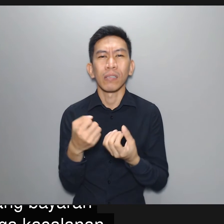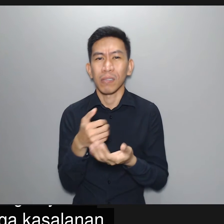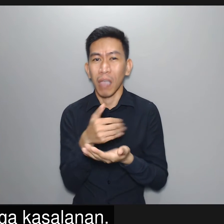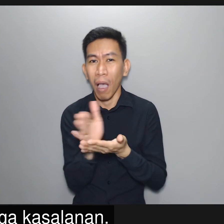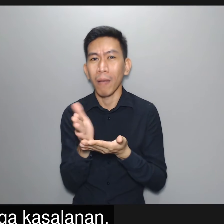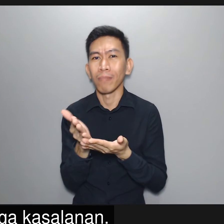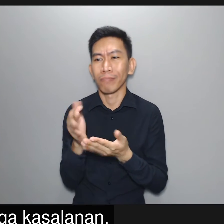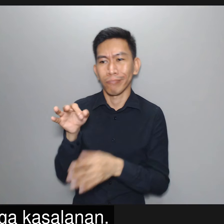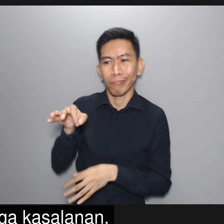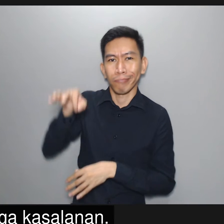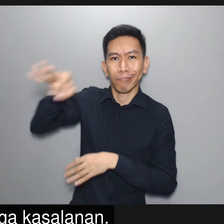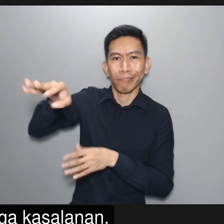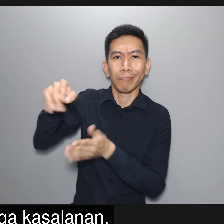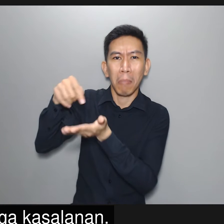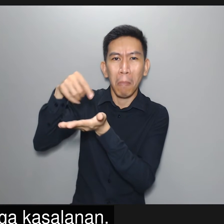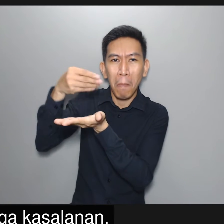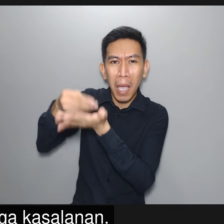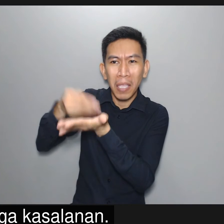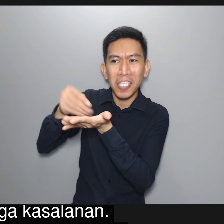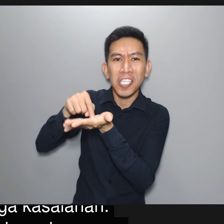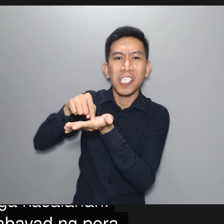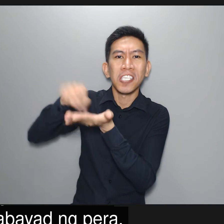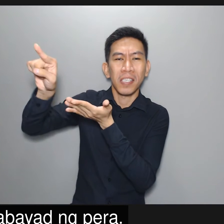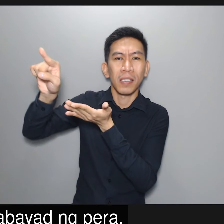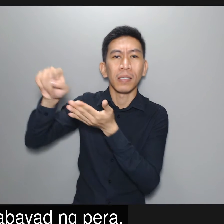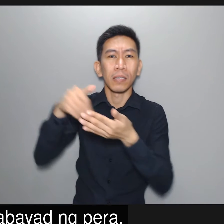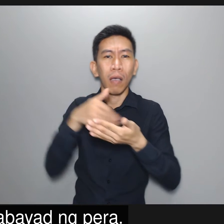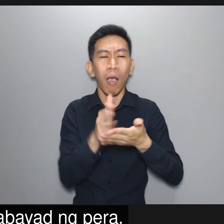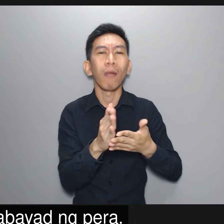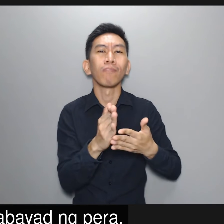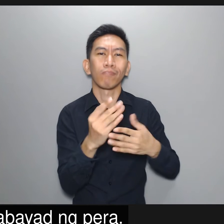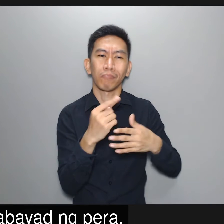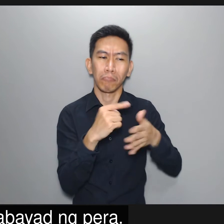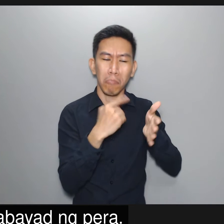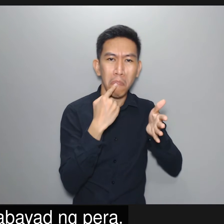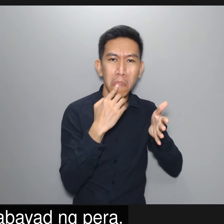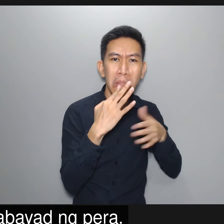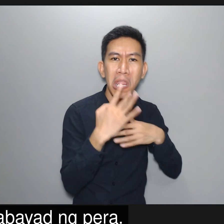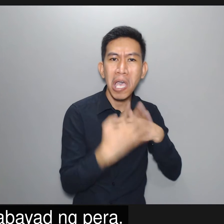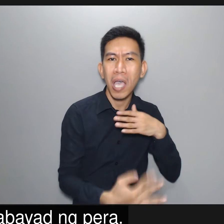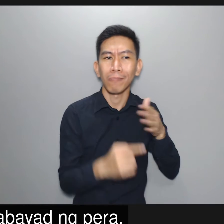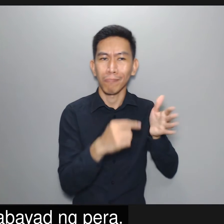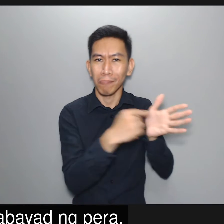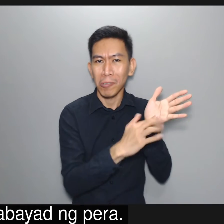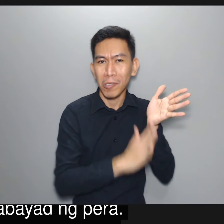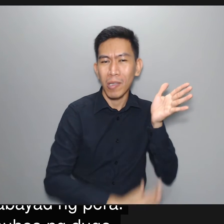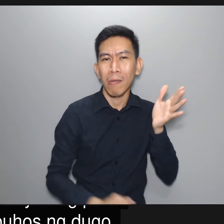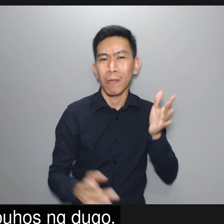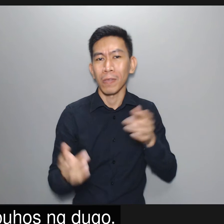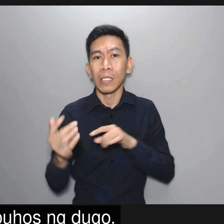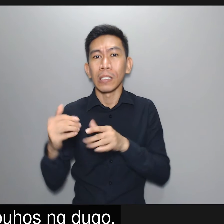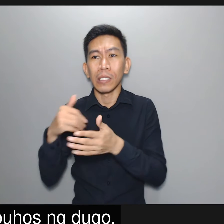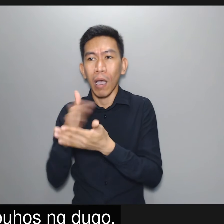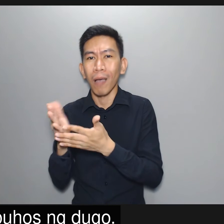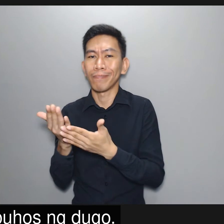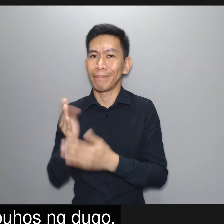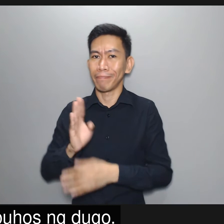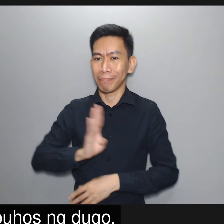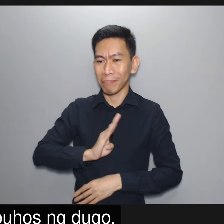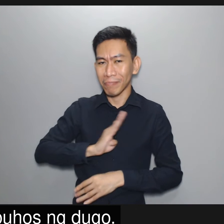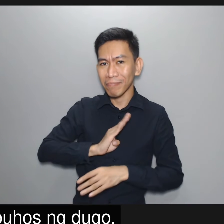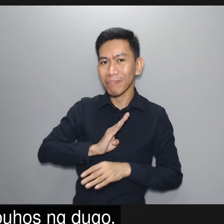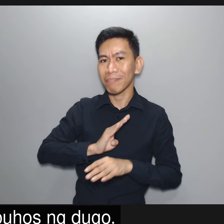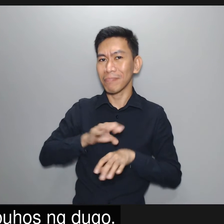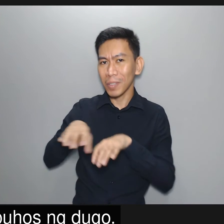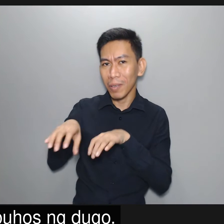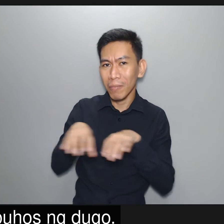pera. Ang ilan ay nagbuhos ng dugo. Ang ilan ay gumagawa ng mabubuting gawa. Ngunit lahat ito